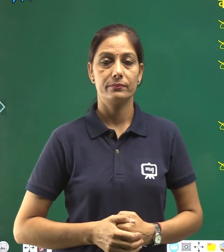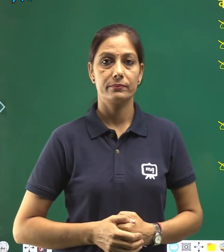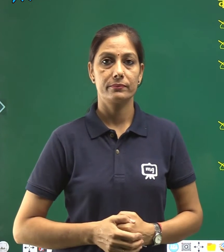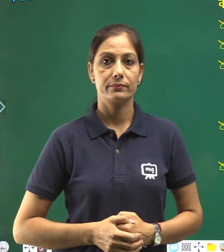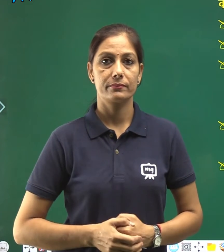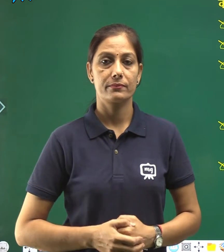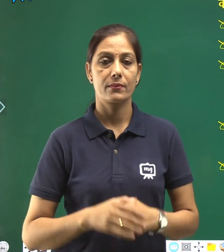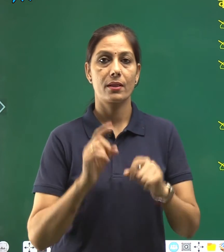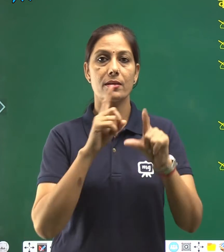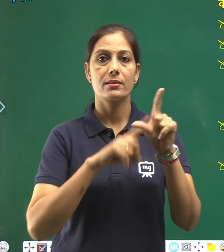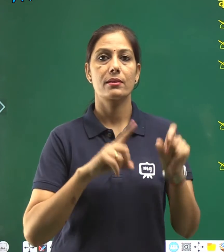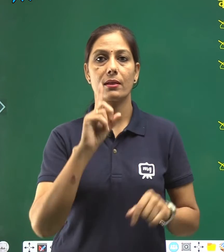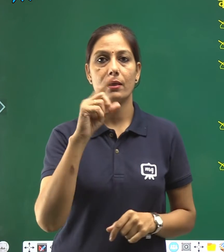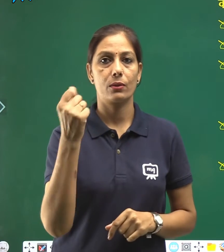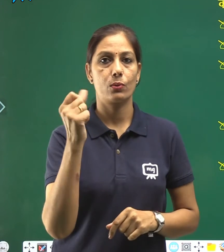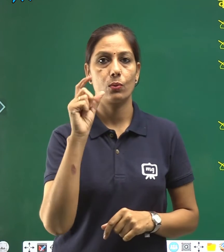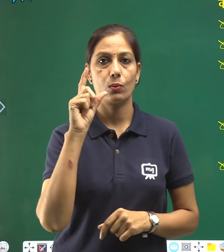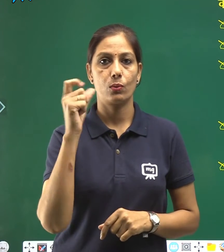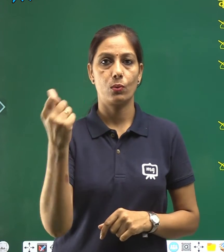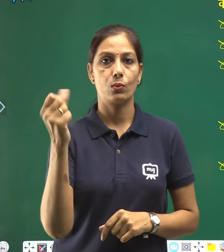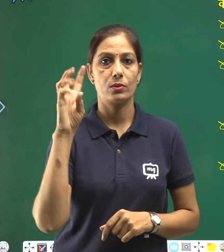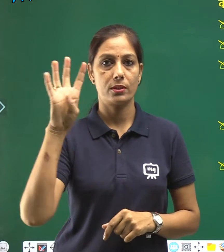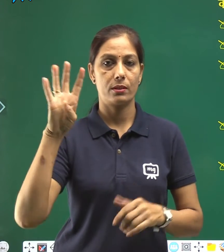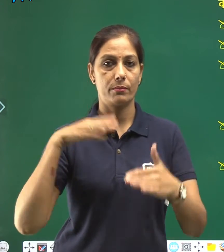सन 1994 में